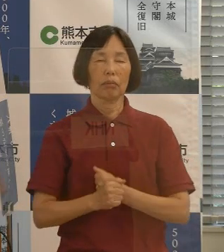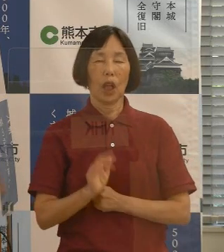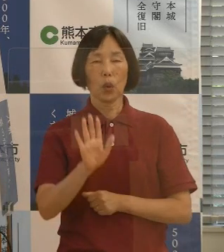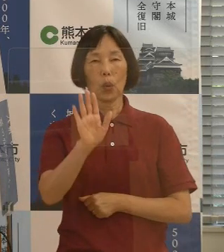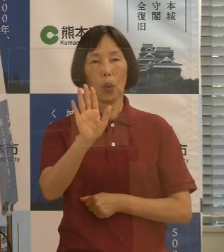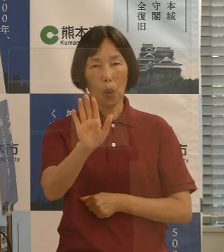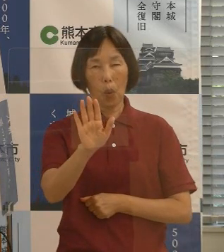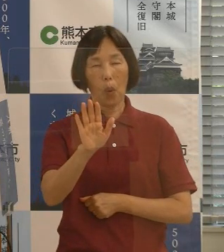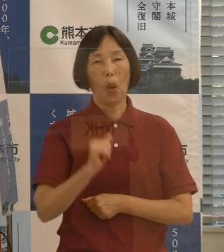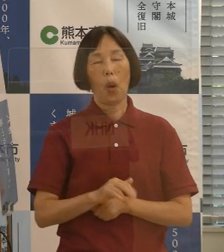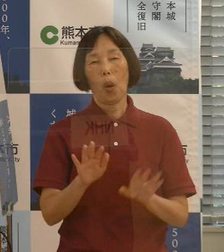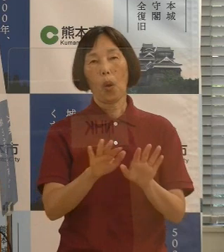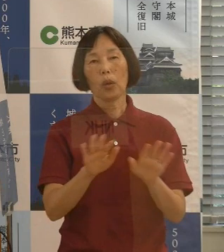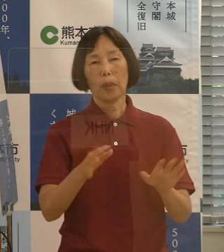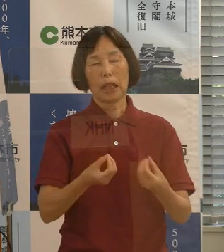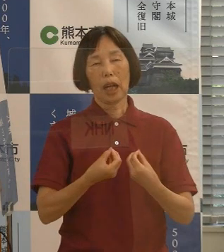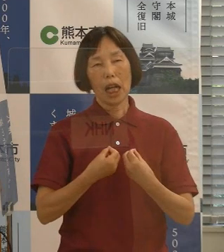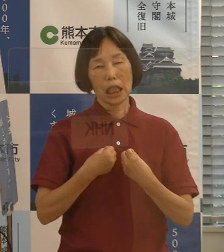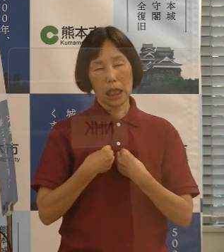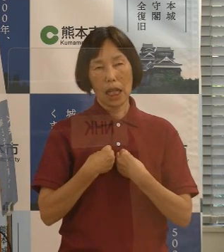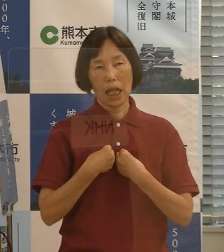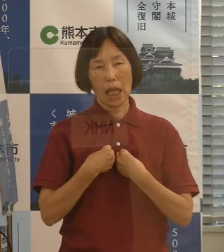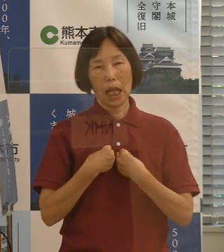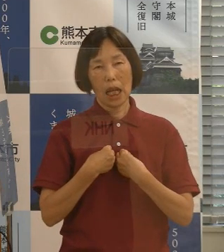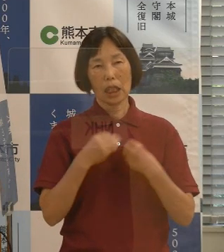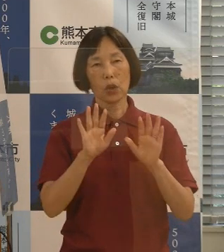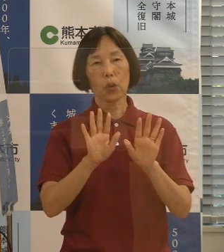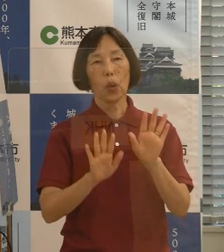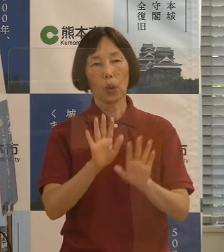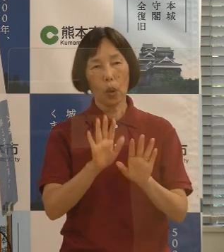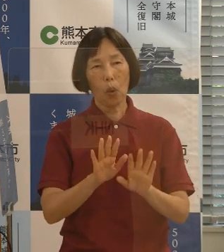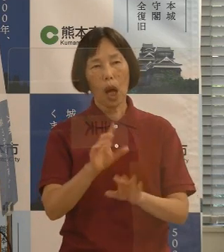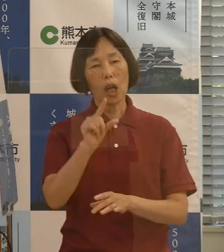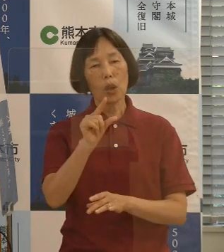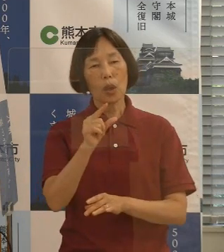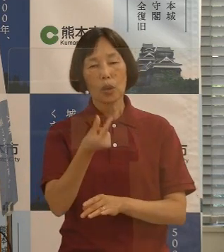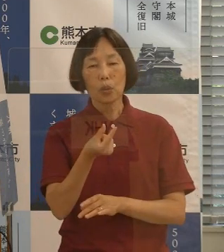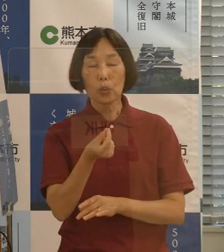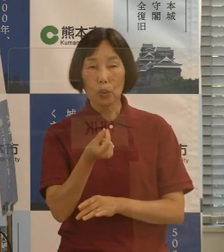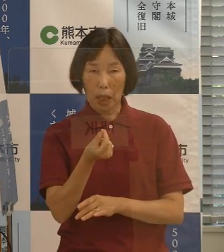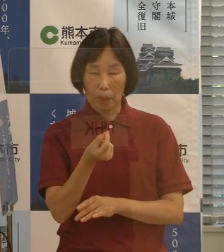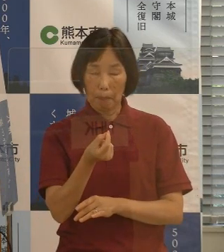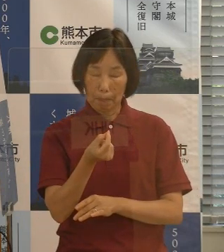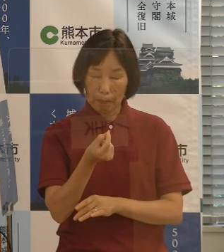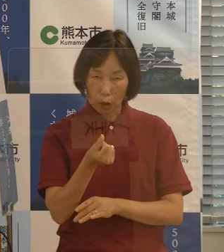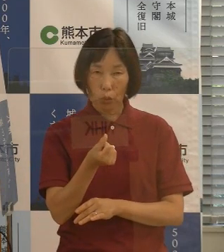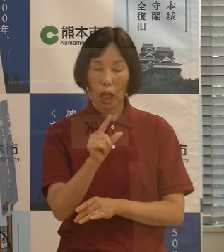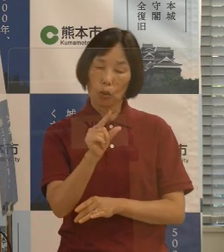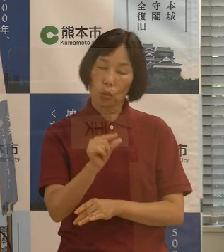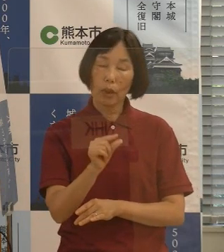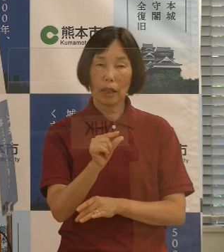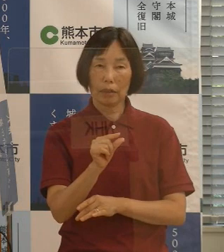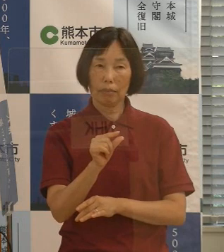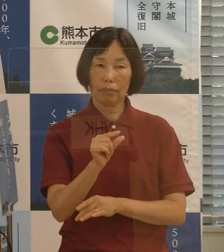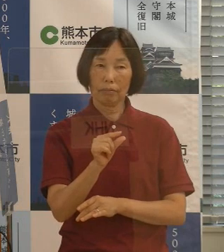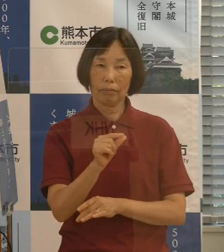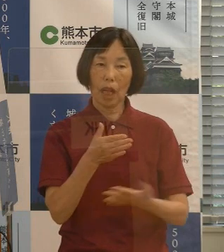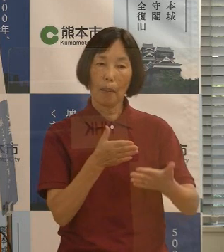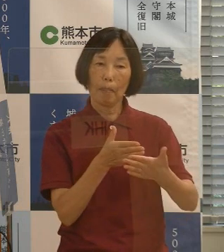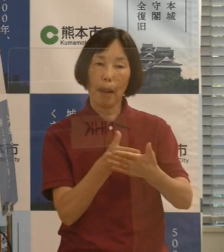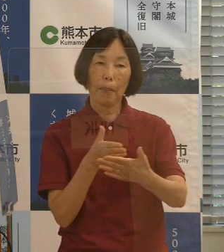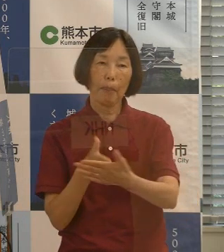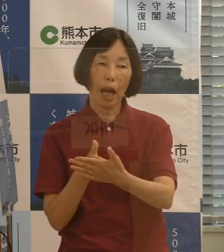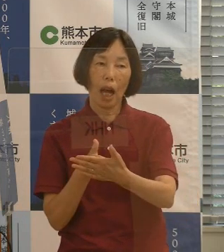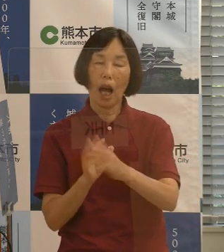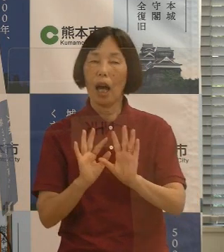の感染がですね、まあ、比較的少ないということからですね、あまりこう制限をせずに、